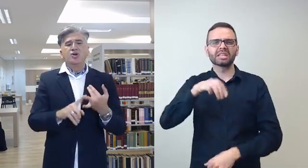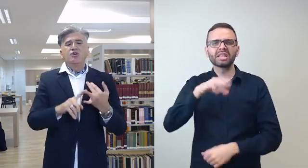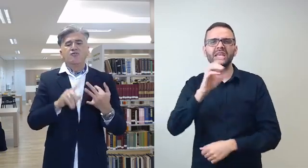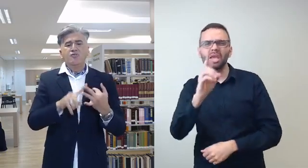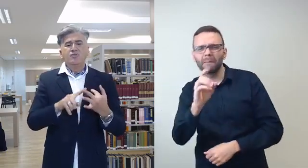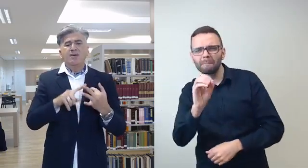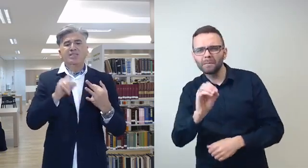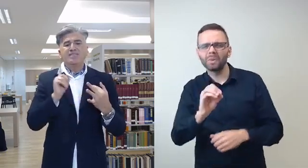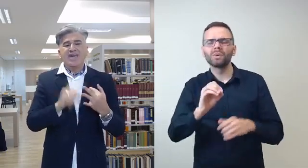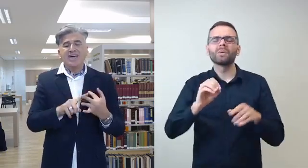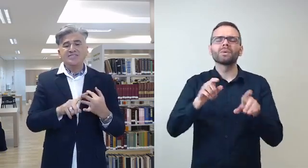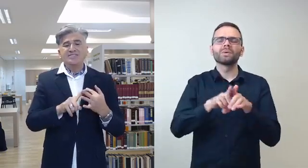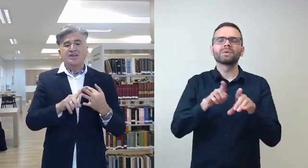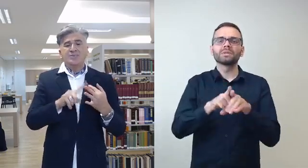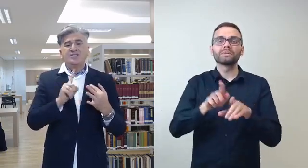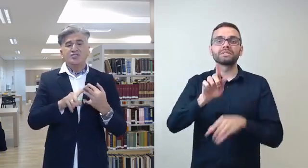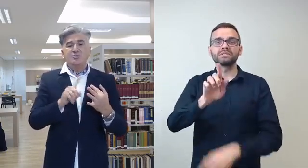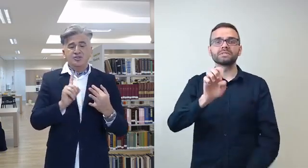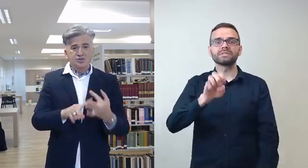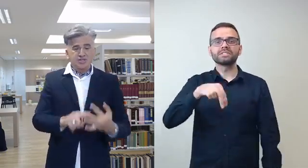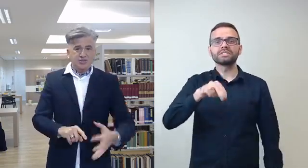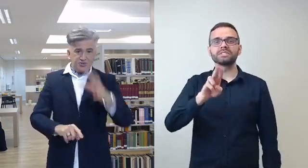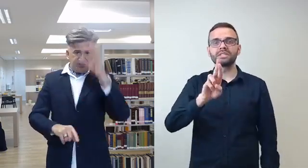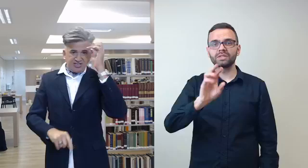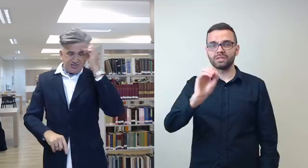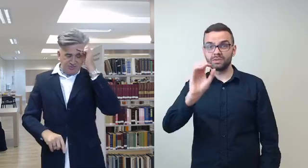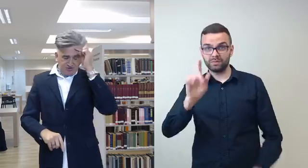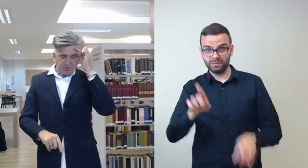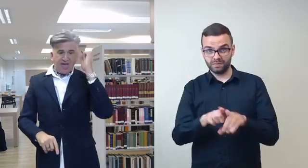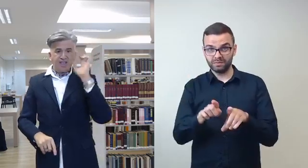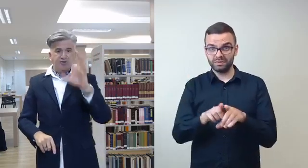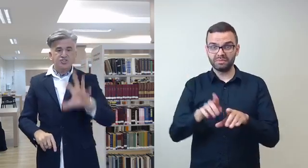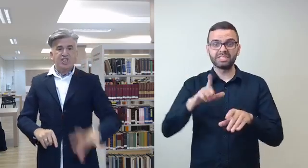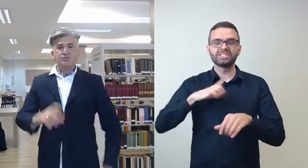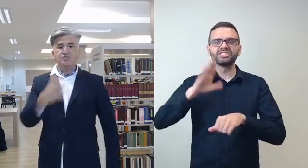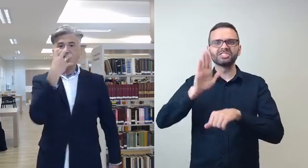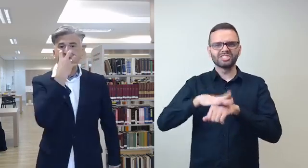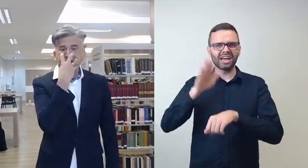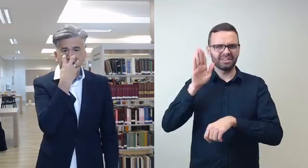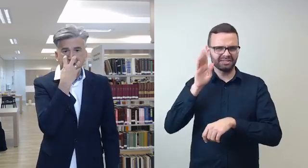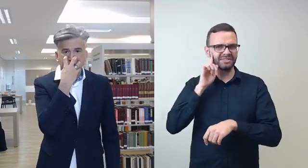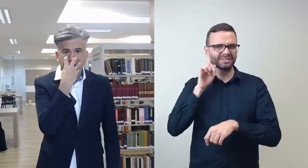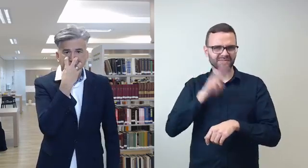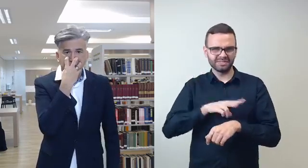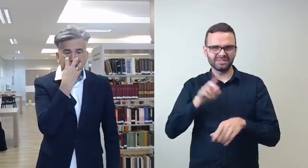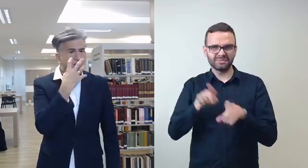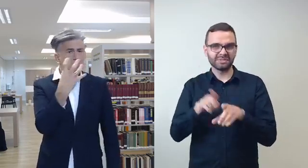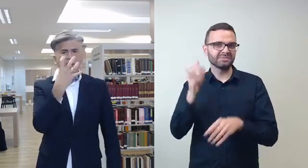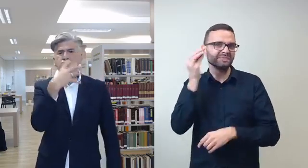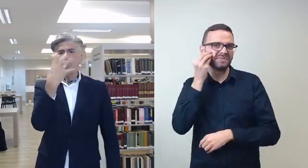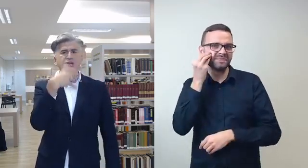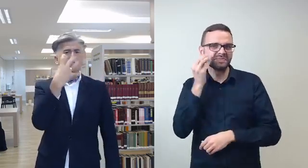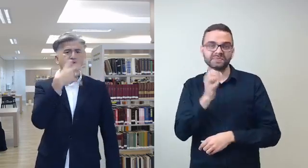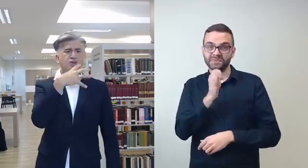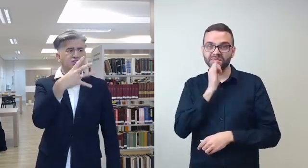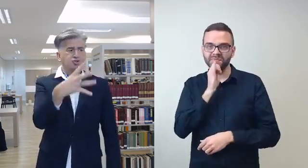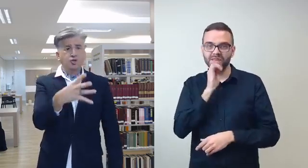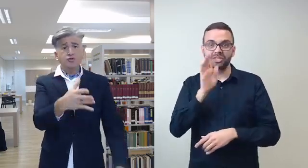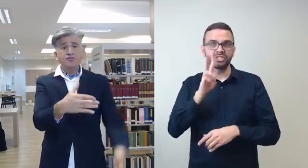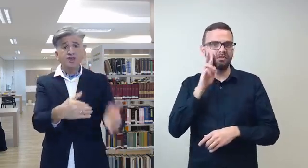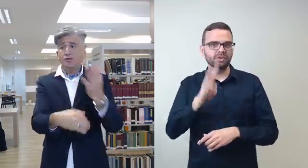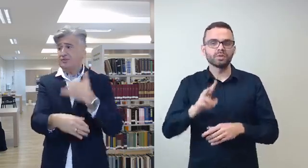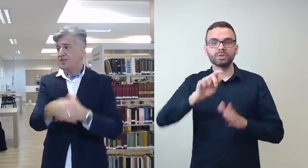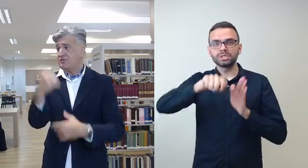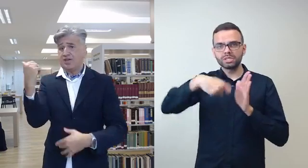número, fundamentais para entendimento do texto. Ou seja, eu vi um cara que foi direto no sinal do cachorro. E o cachorro,